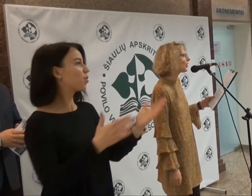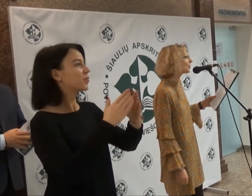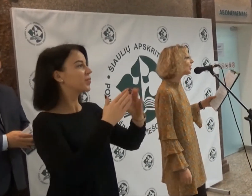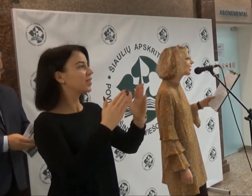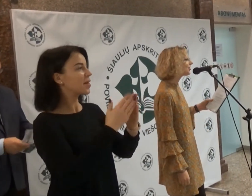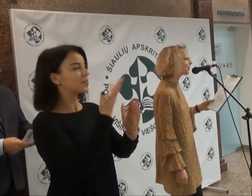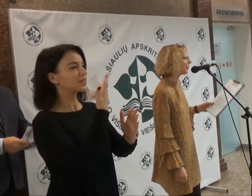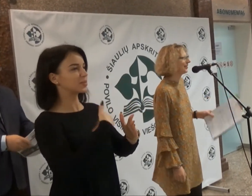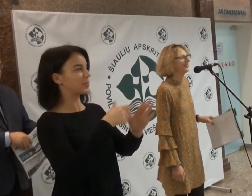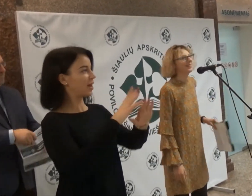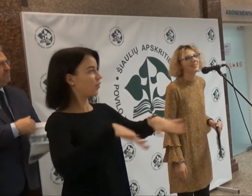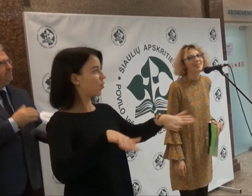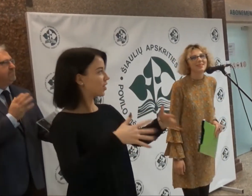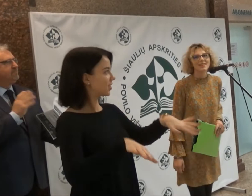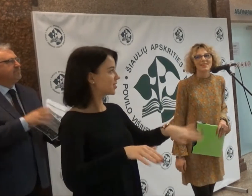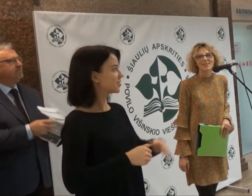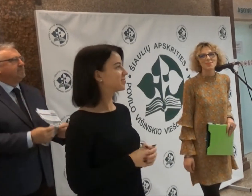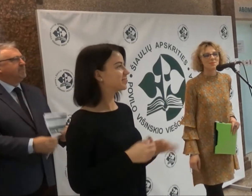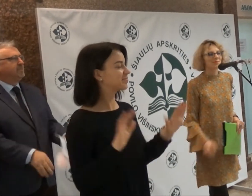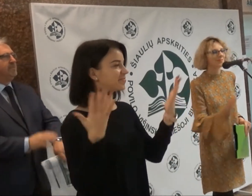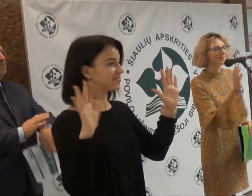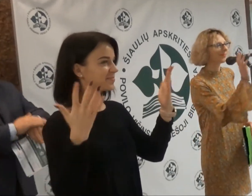spalvų muzikos orkestrą.